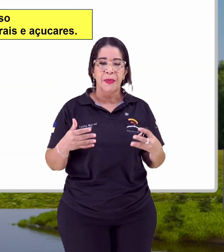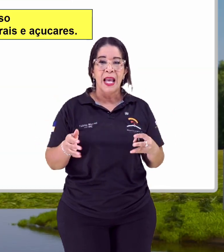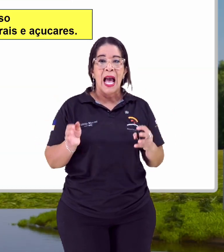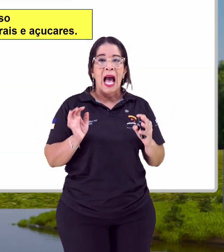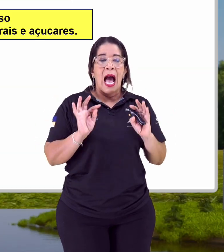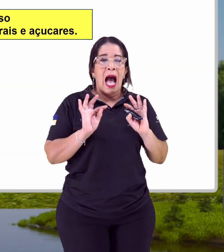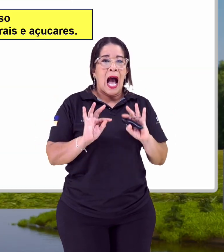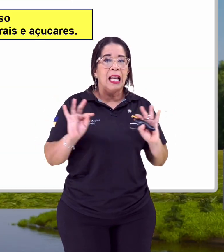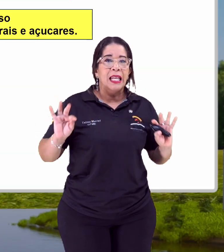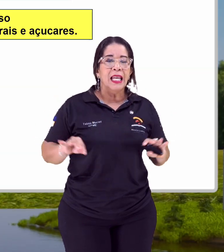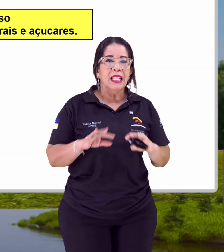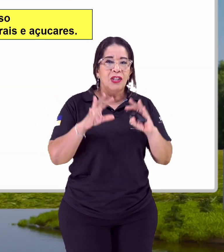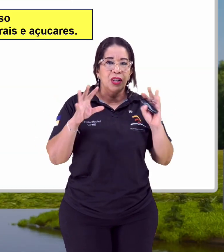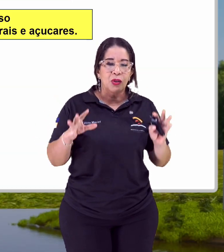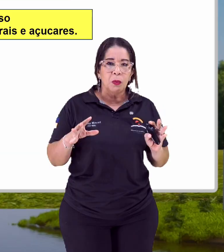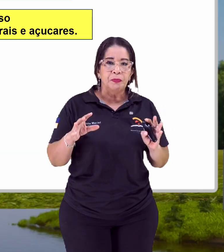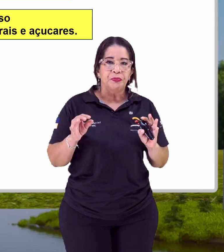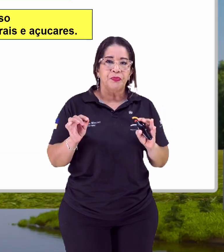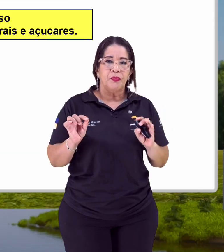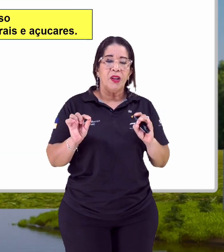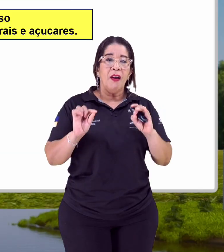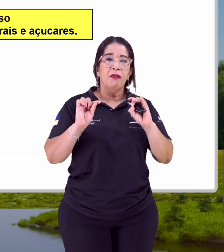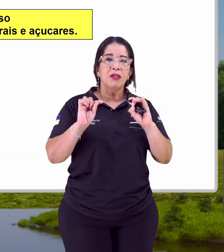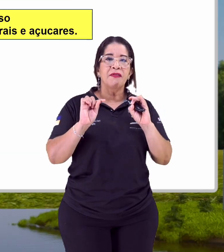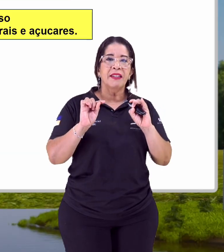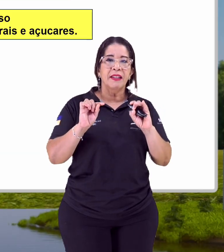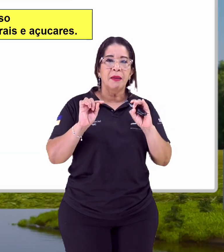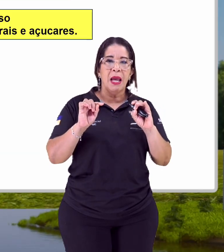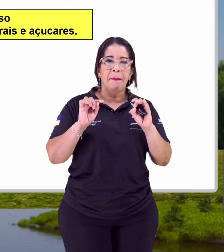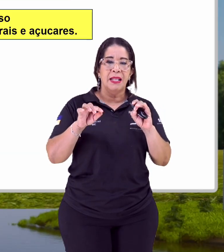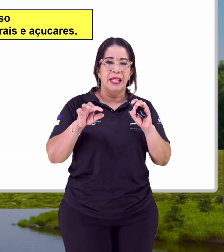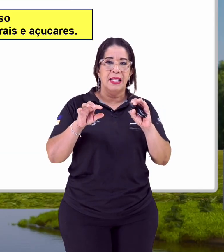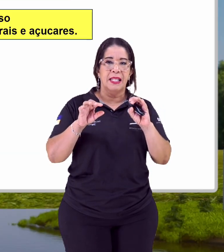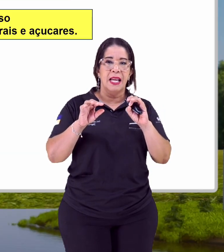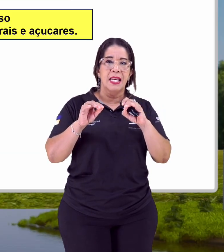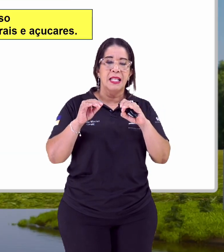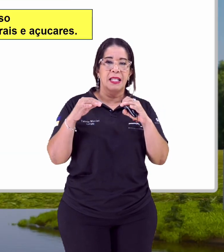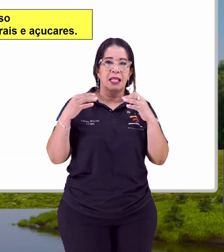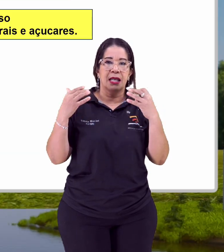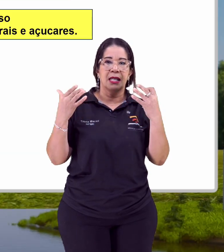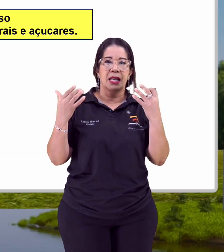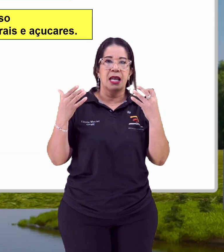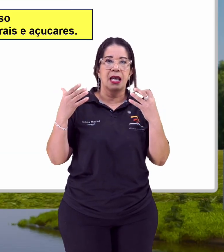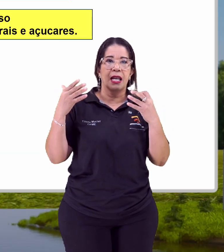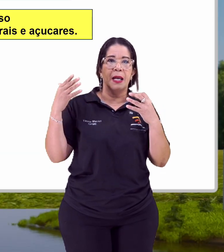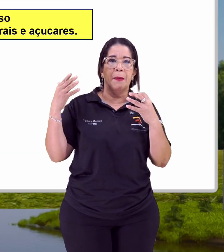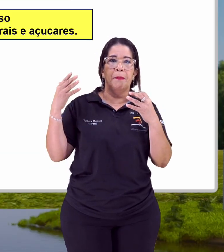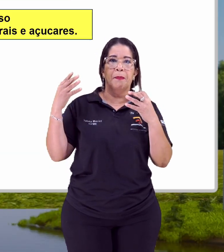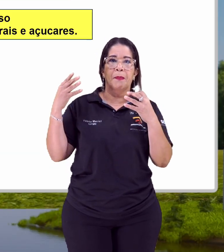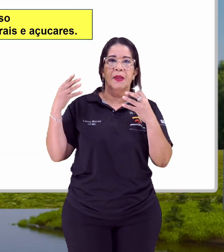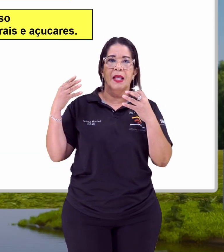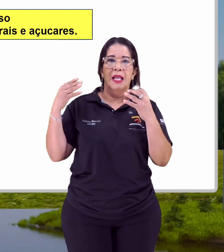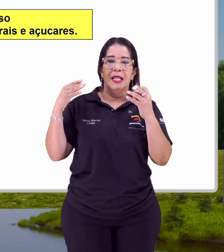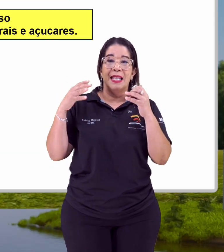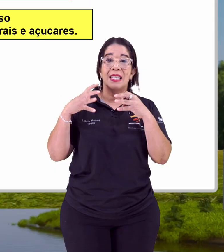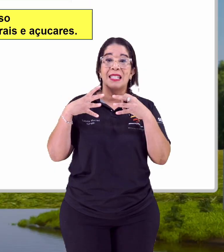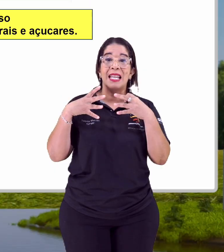posições. Além disso, você vai ter também a presença aí dessas